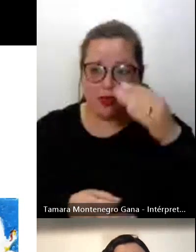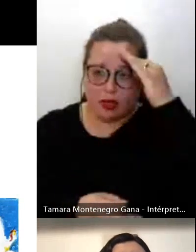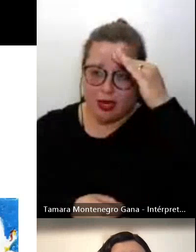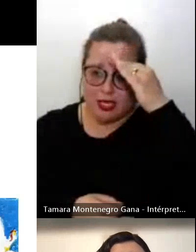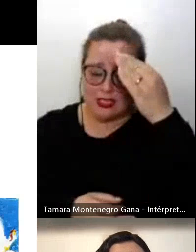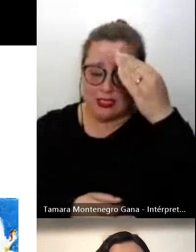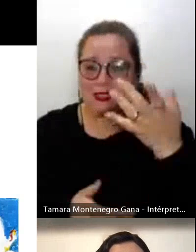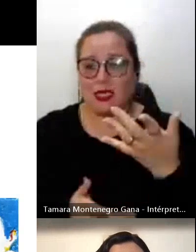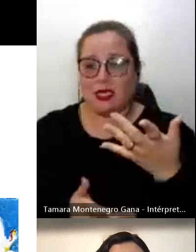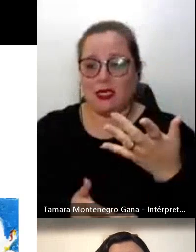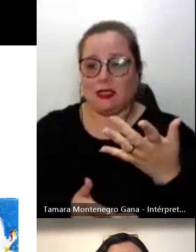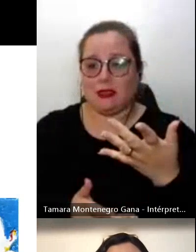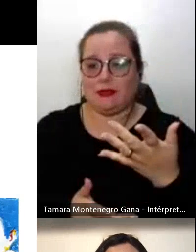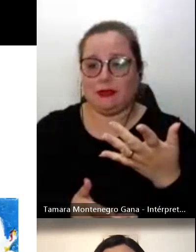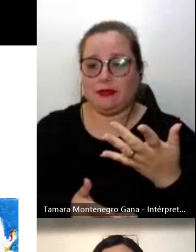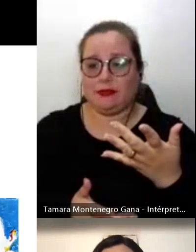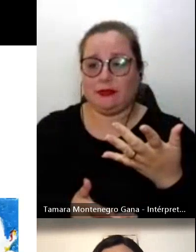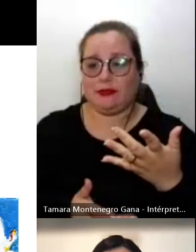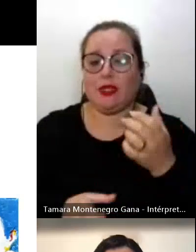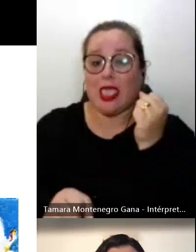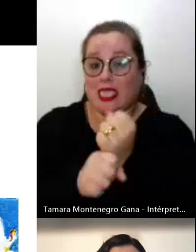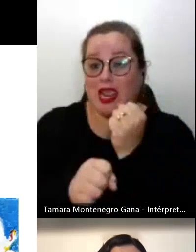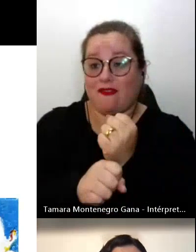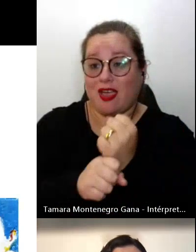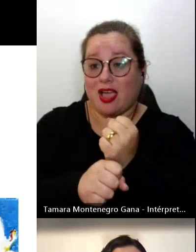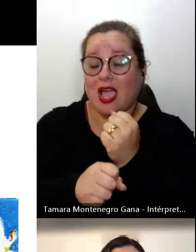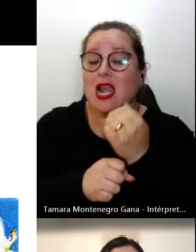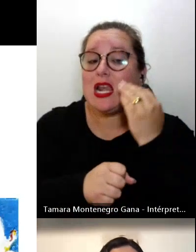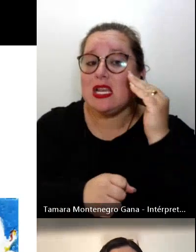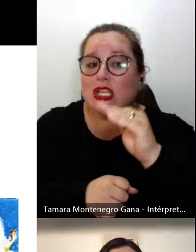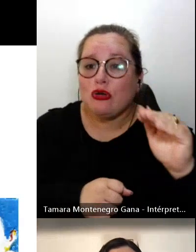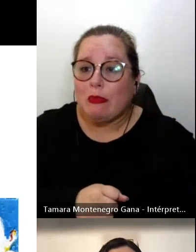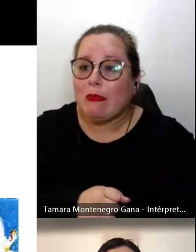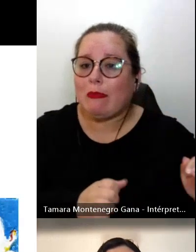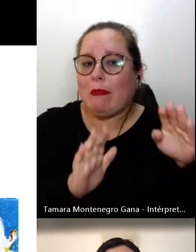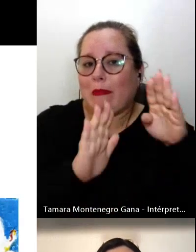experiencias, que trabajaban con niños pequeños.